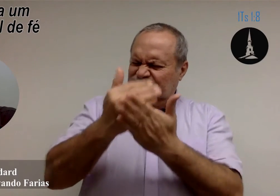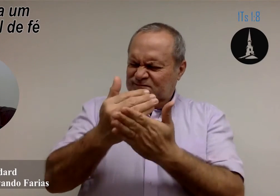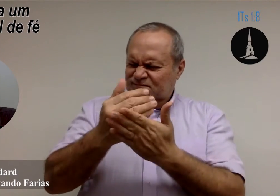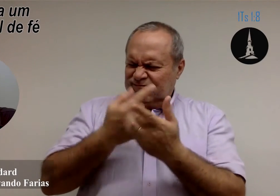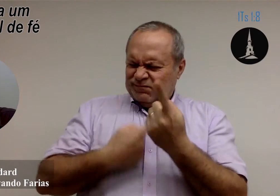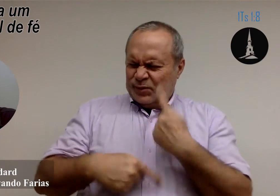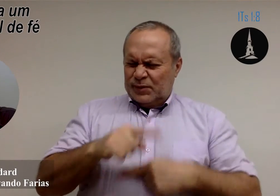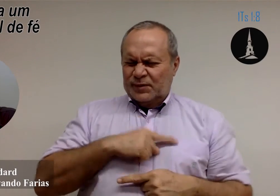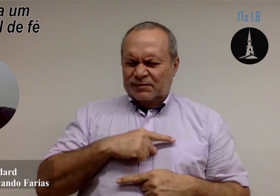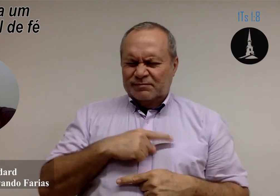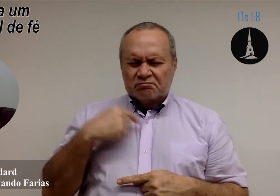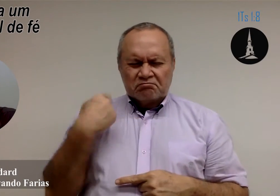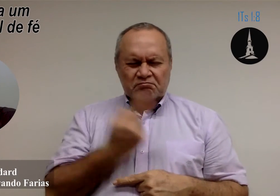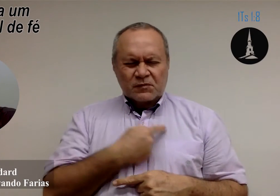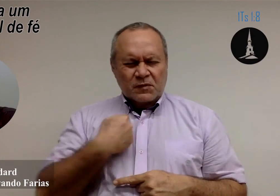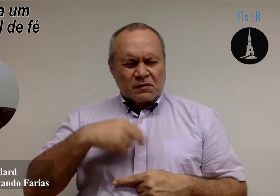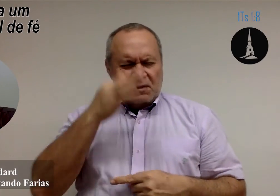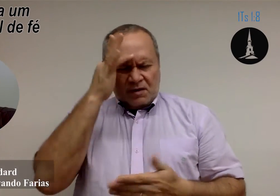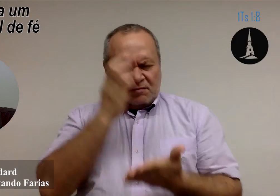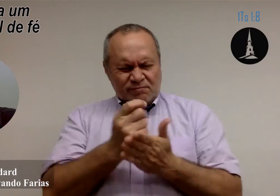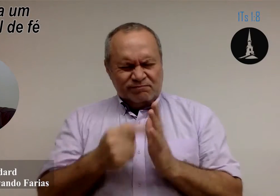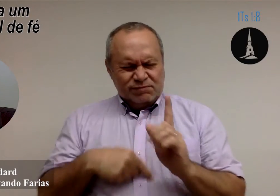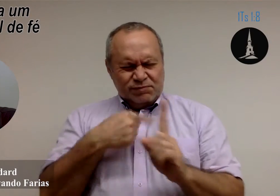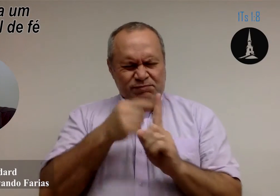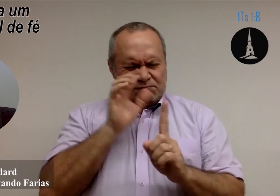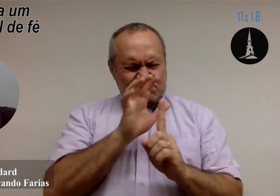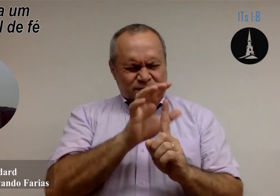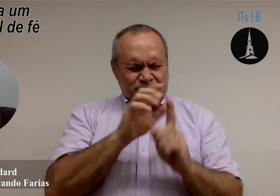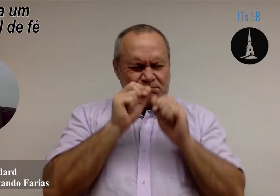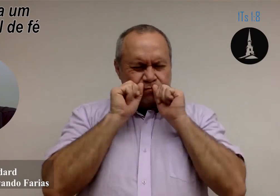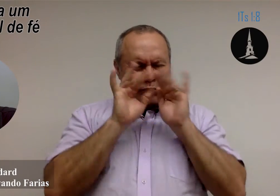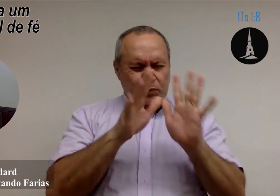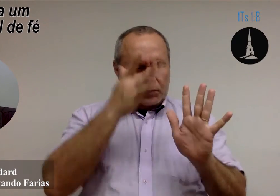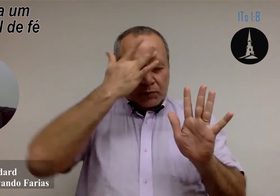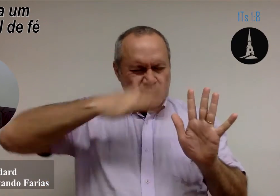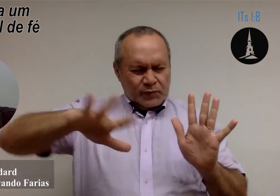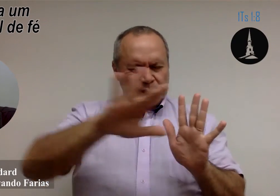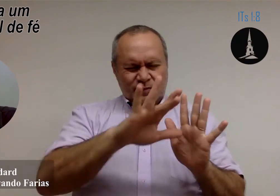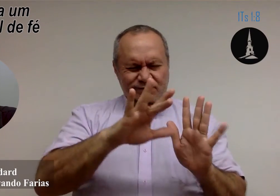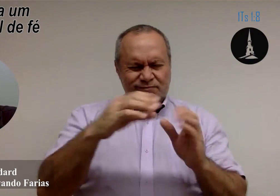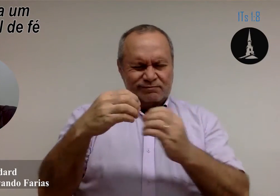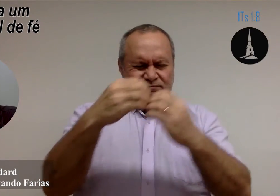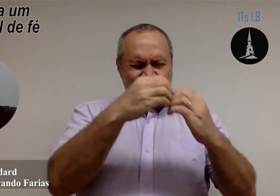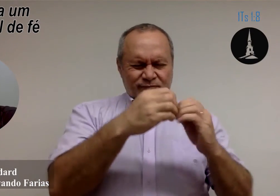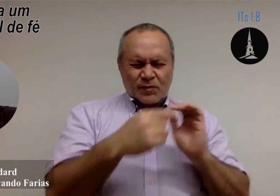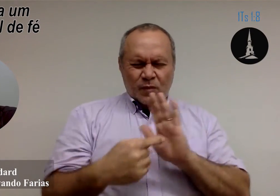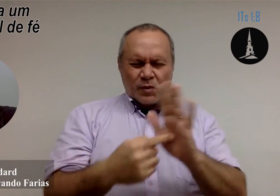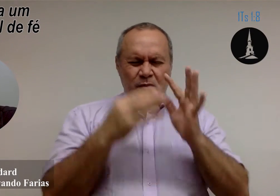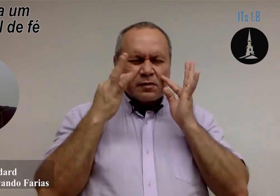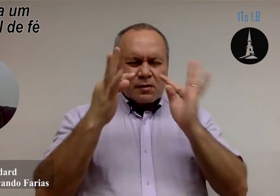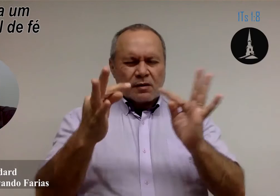e faz com que a nossa fé se torne instrumento de bênção para outras pessoas, uma